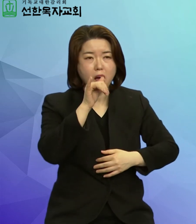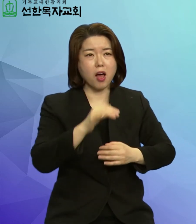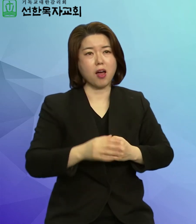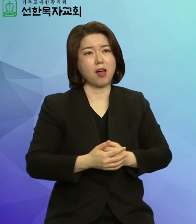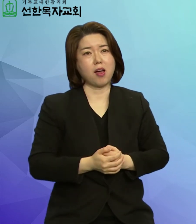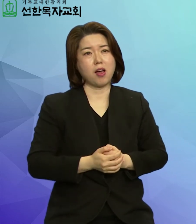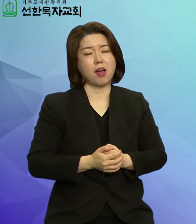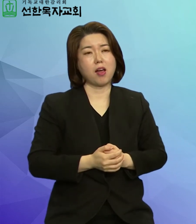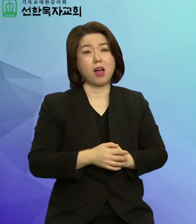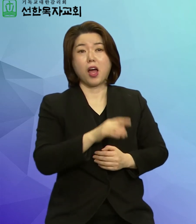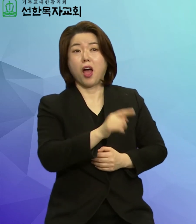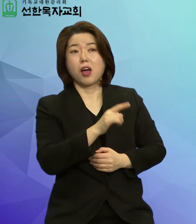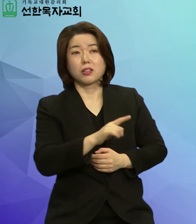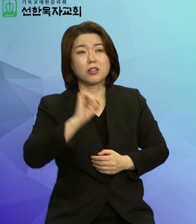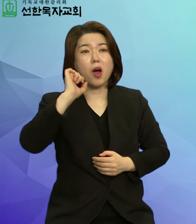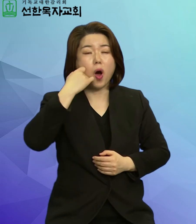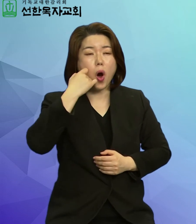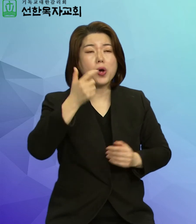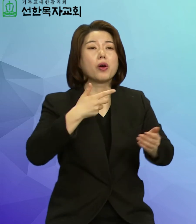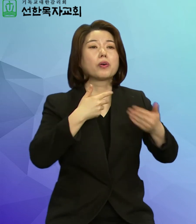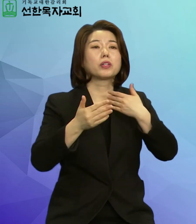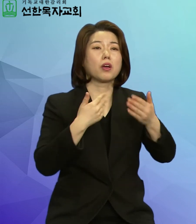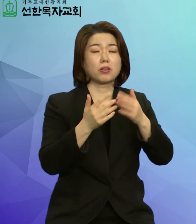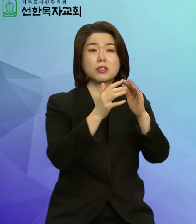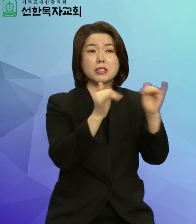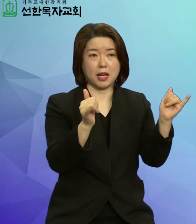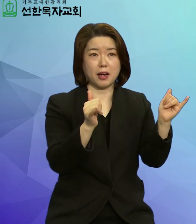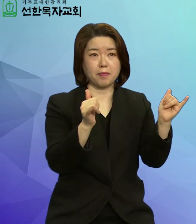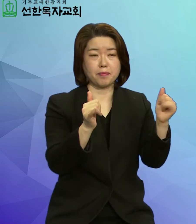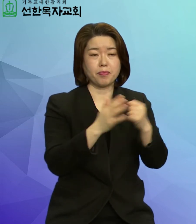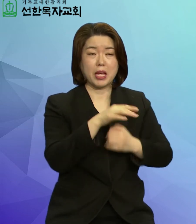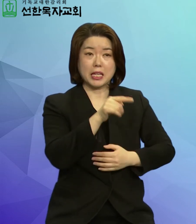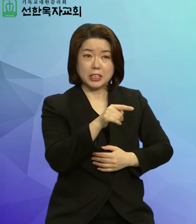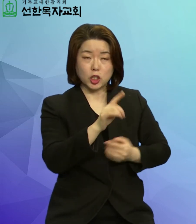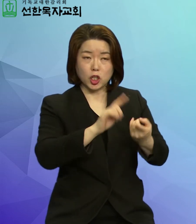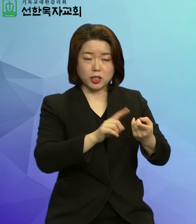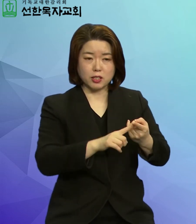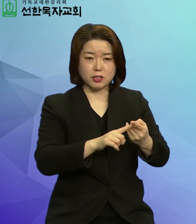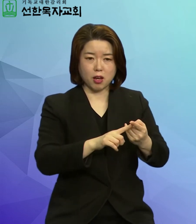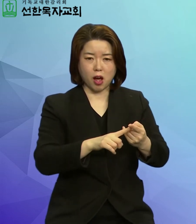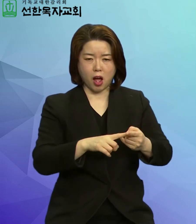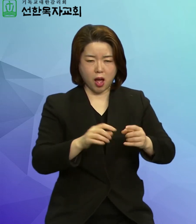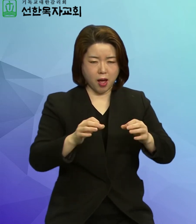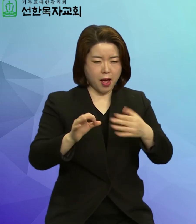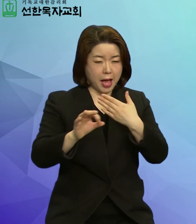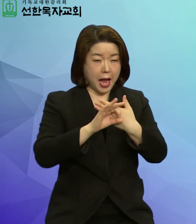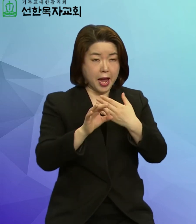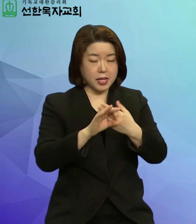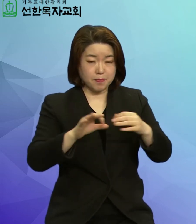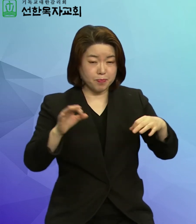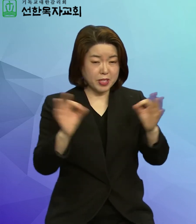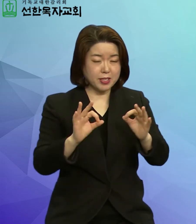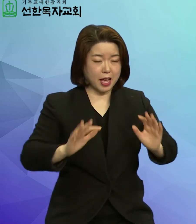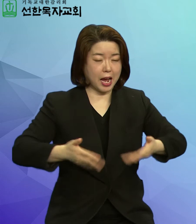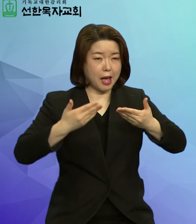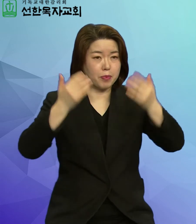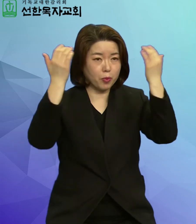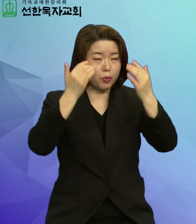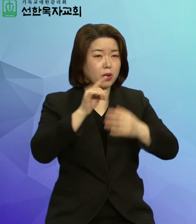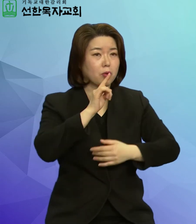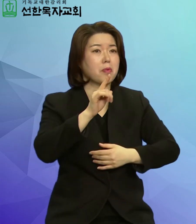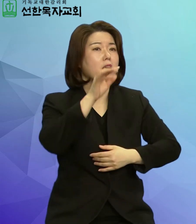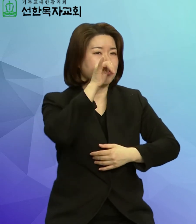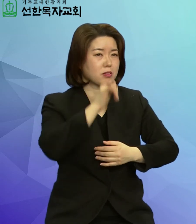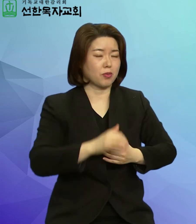갇혔고 세상에 이런 어려움을 겪은 사람이 그걸 일시적인 가벼운 고난이라고